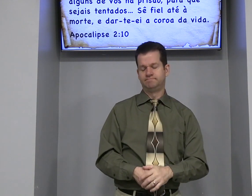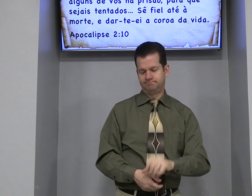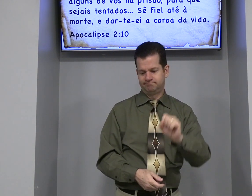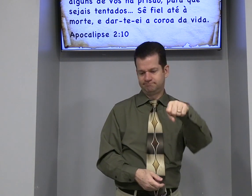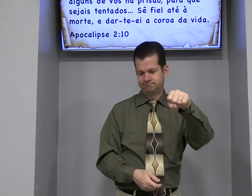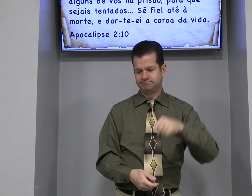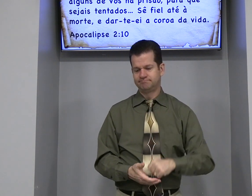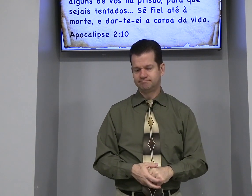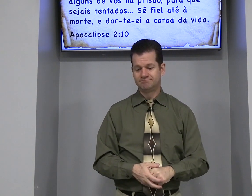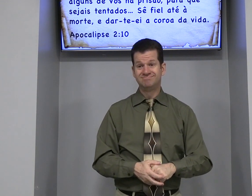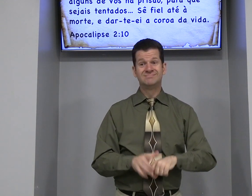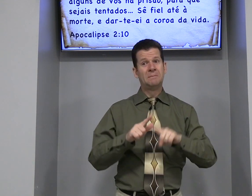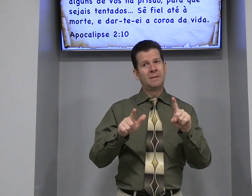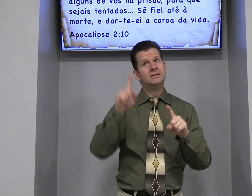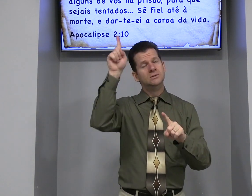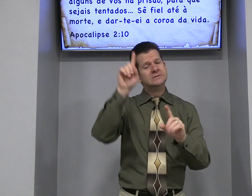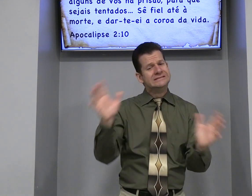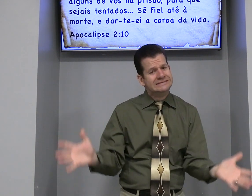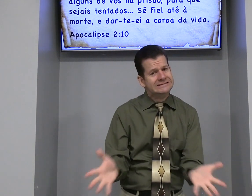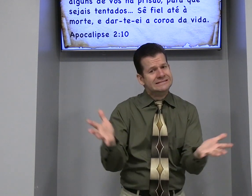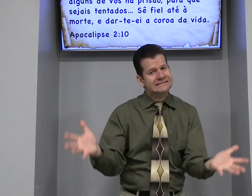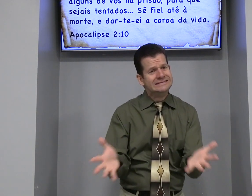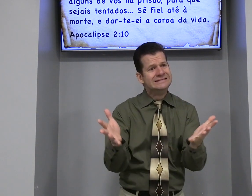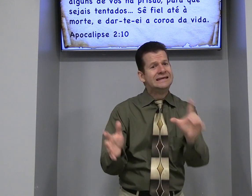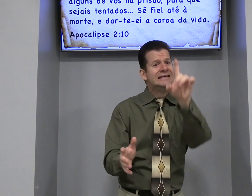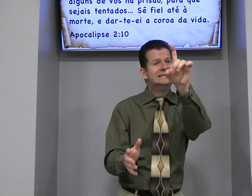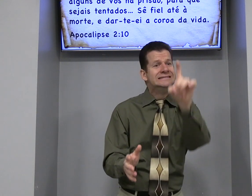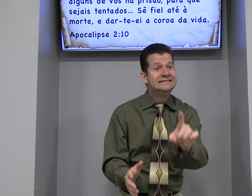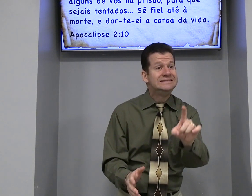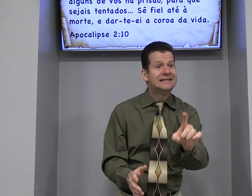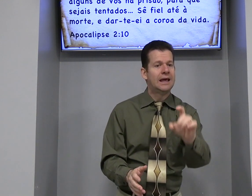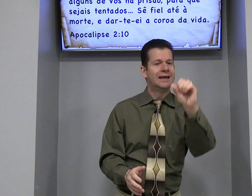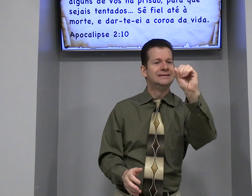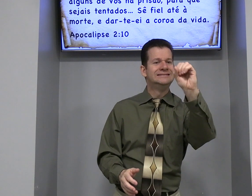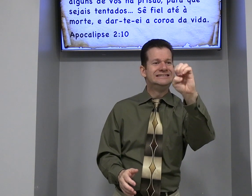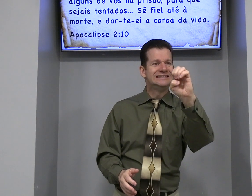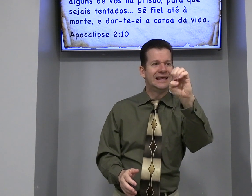Para que sejais tentados. Ser fiel até.